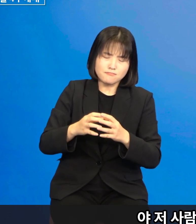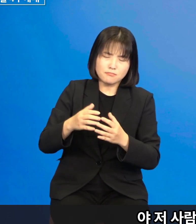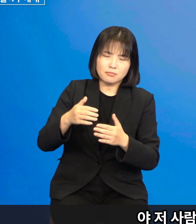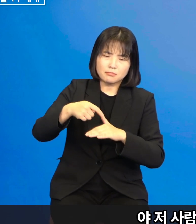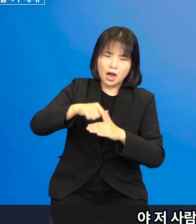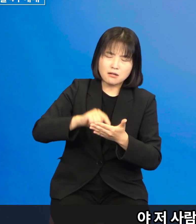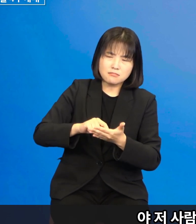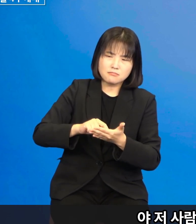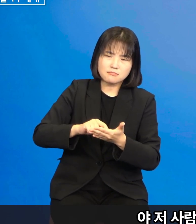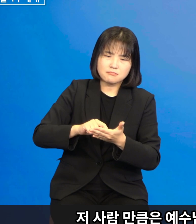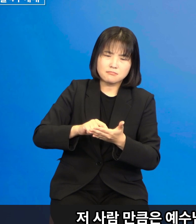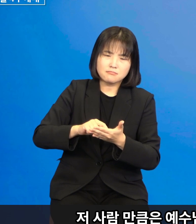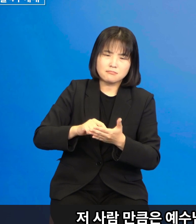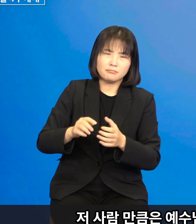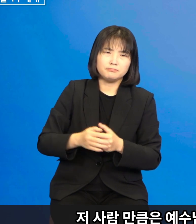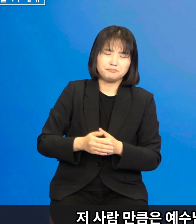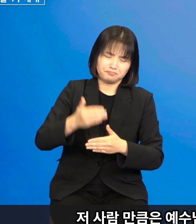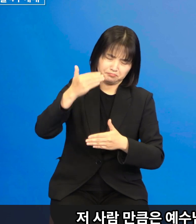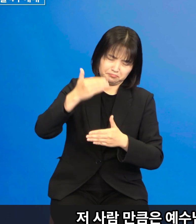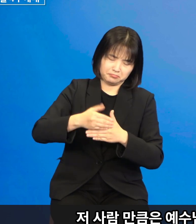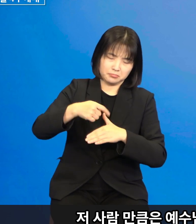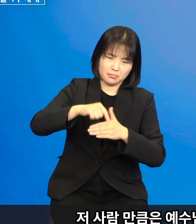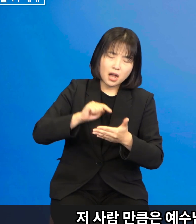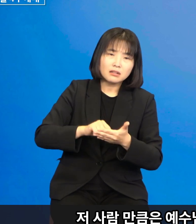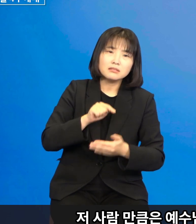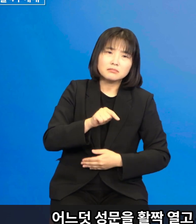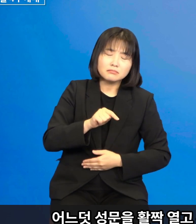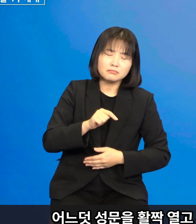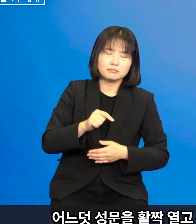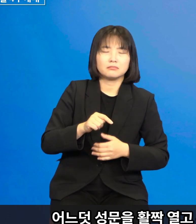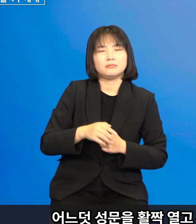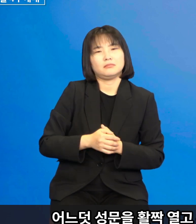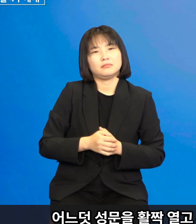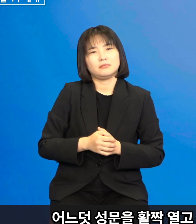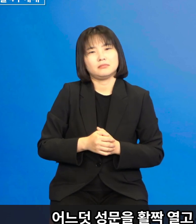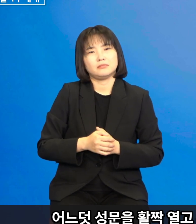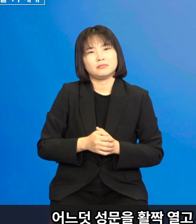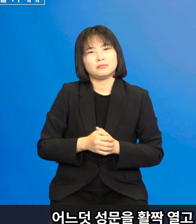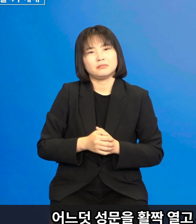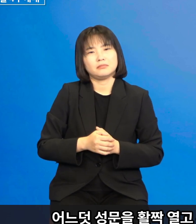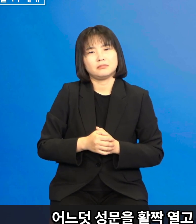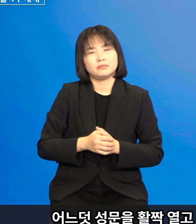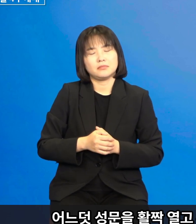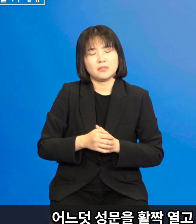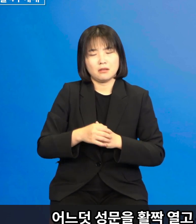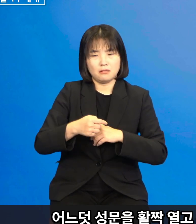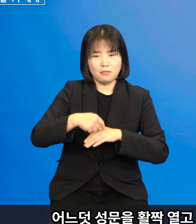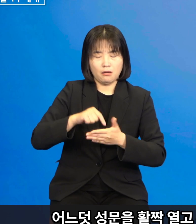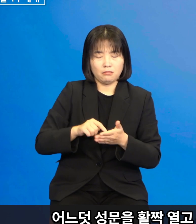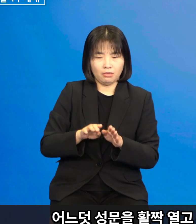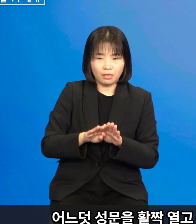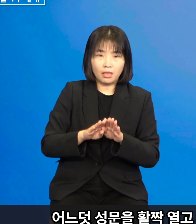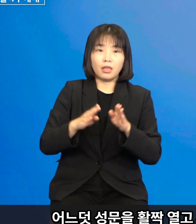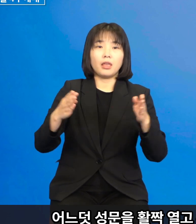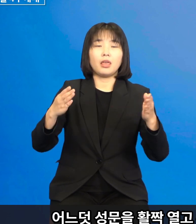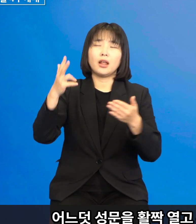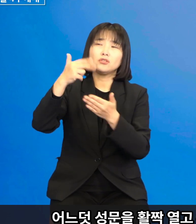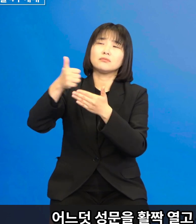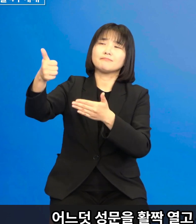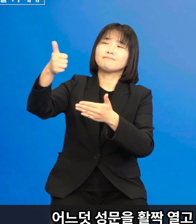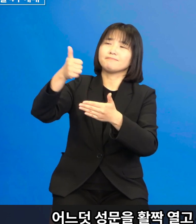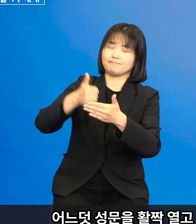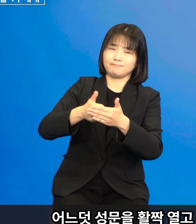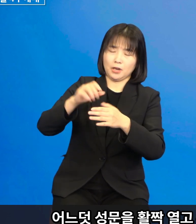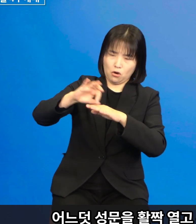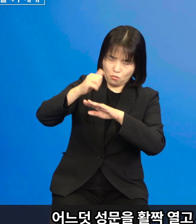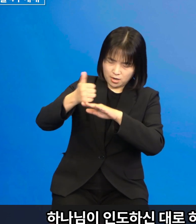저 사람은 난공불락이야, 저 사람만큼 예수님 안 믿을 거야 한 사람도 어느덧 성문을 활짝 열고 주님을 맞이하여